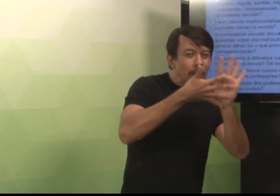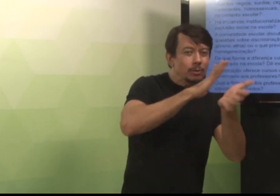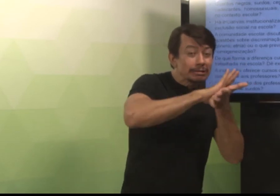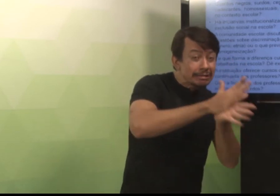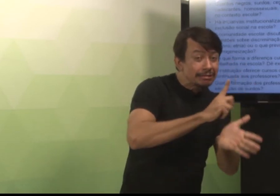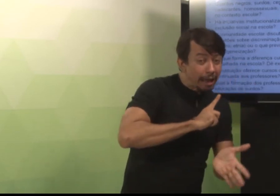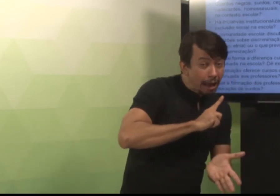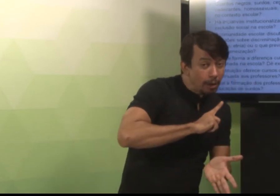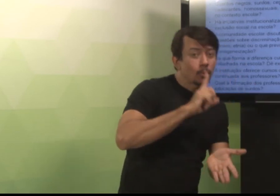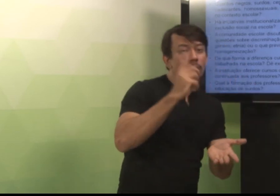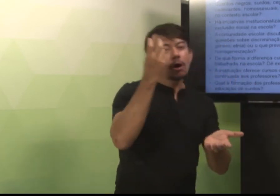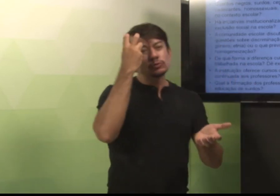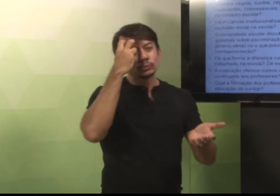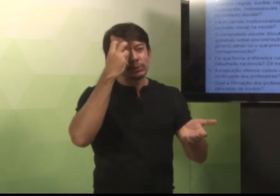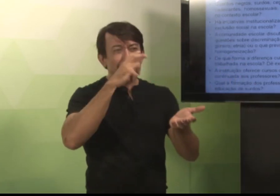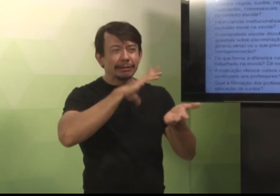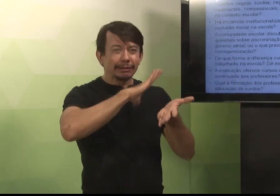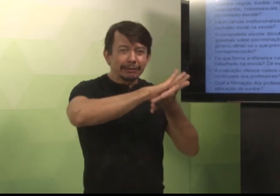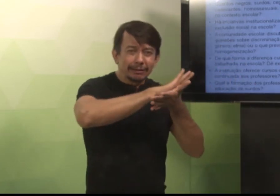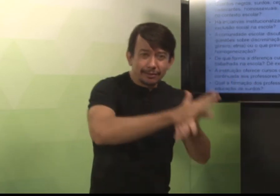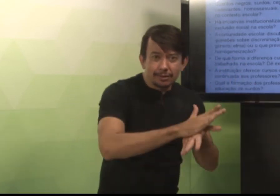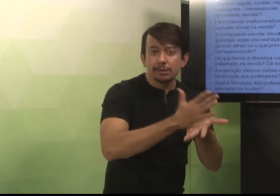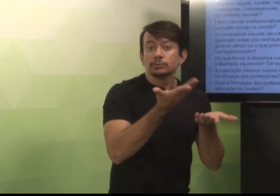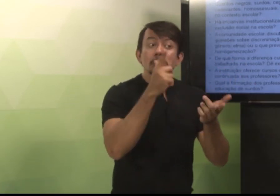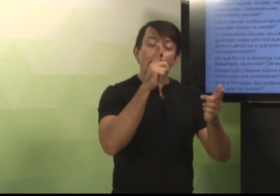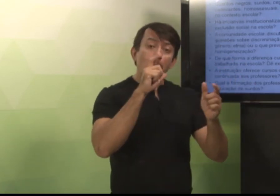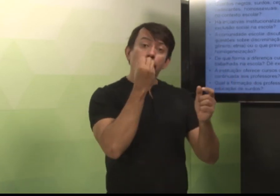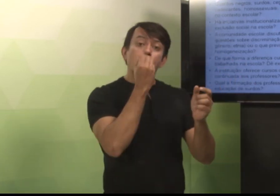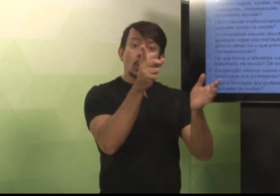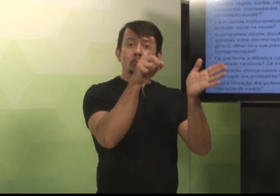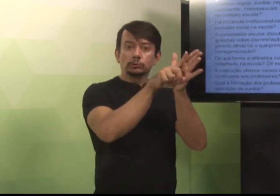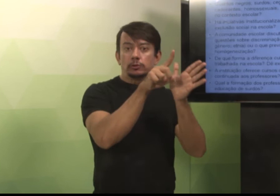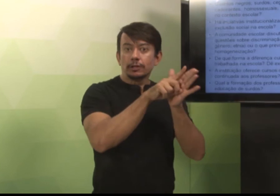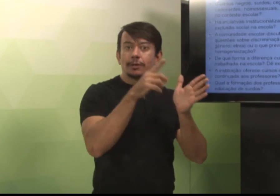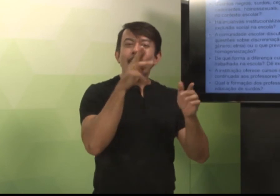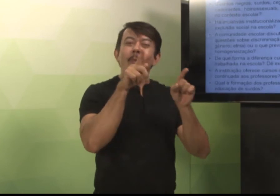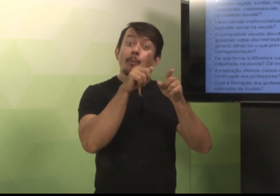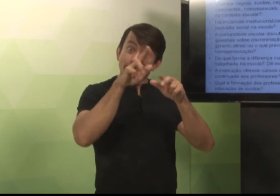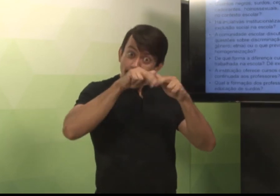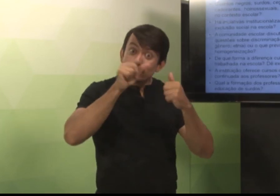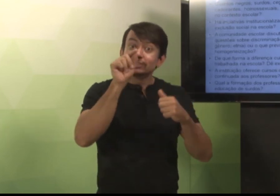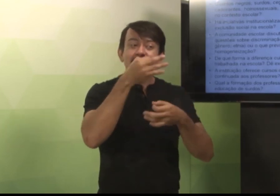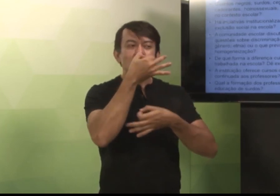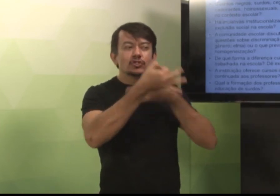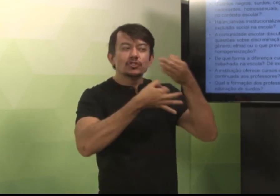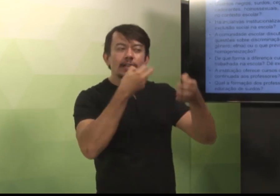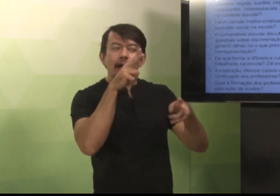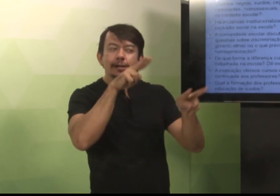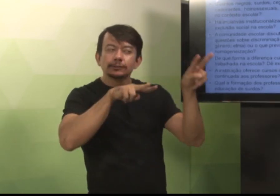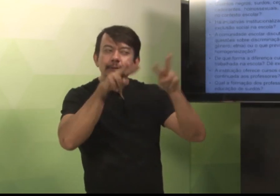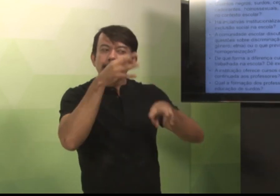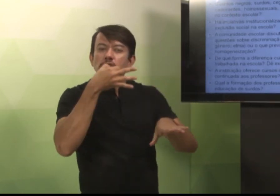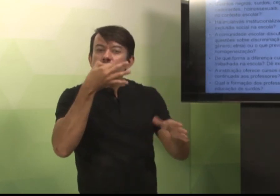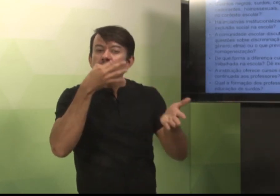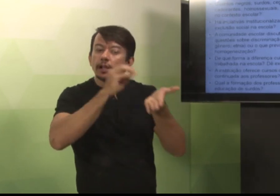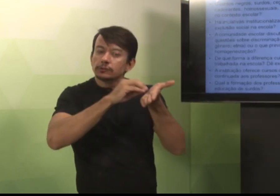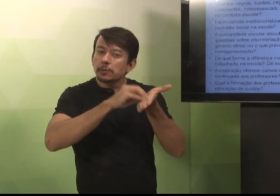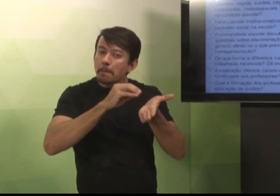Há preconceito linguístico? Cultural? Então, tudo isso você vai perguntar, porque isso faz parte da leitura